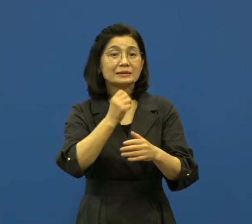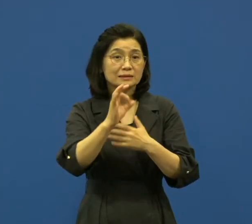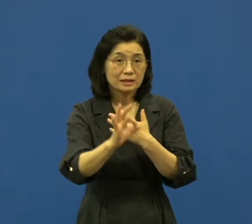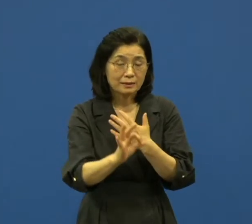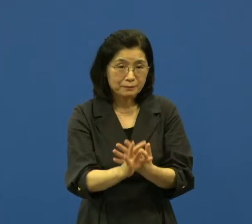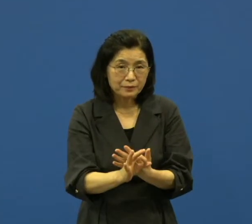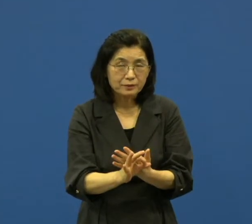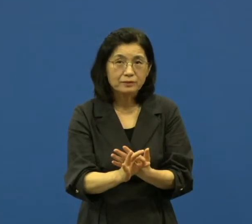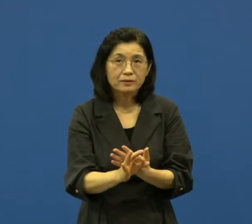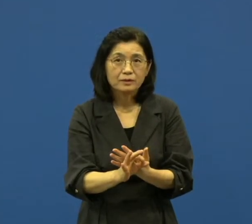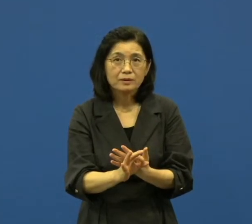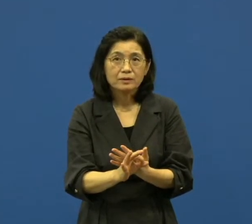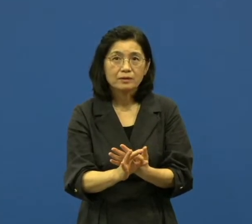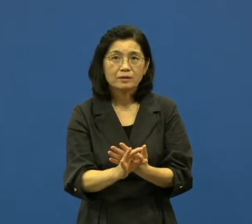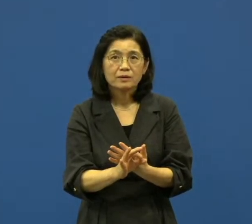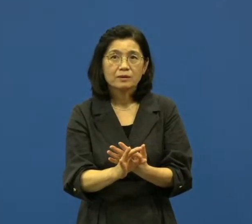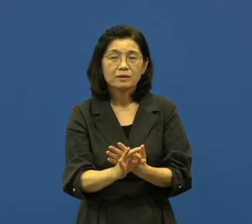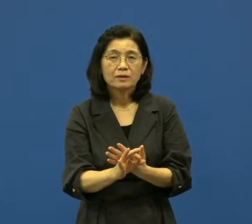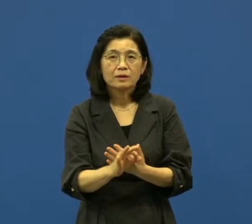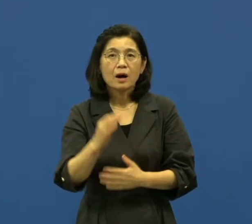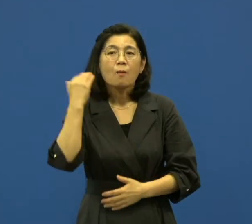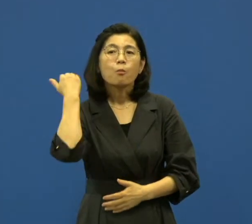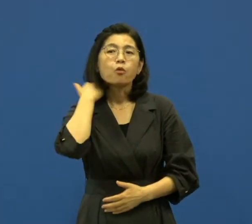초월의 세계가 보인다는 겁니다. 초월의 세계.